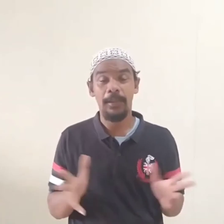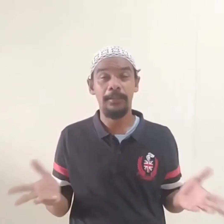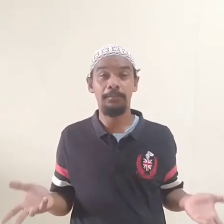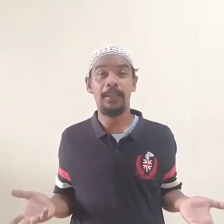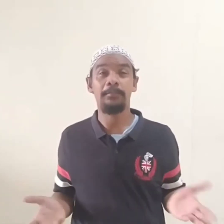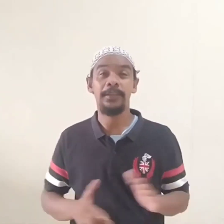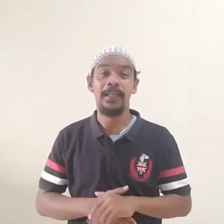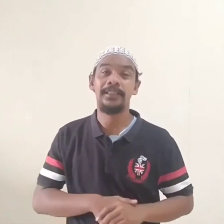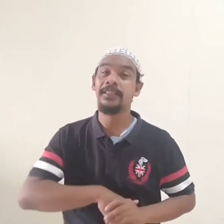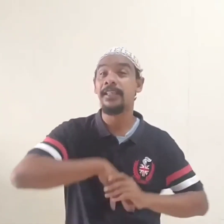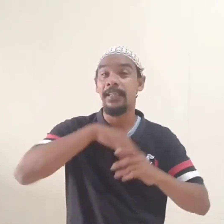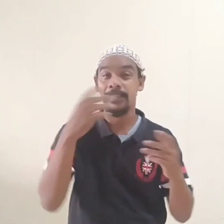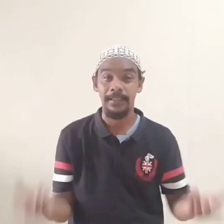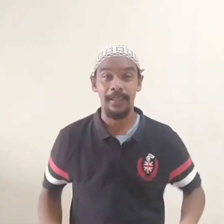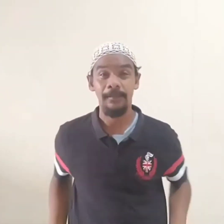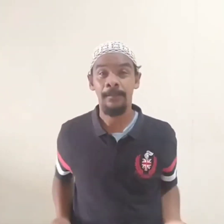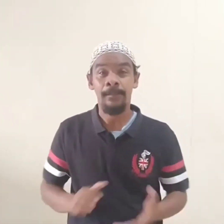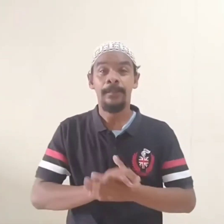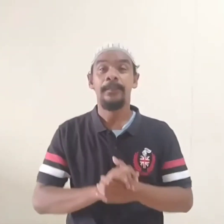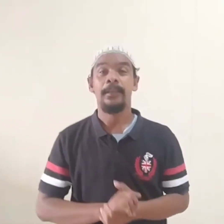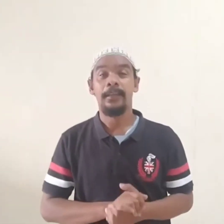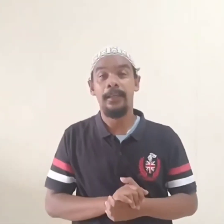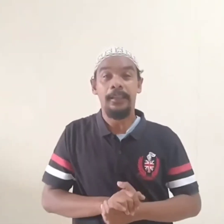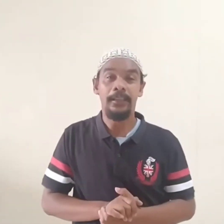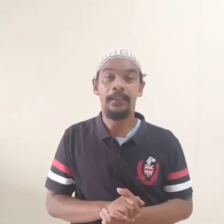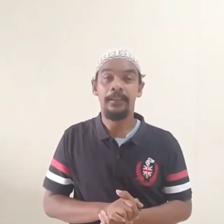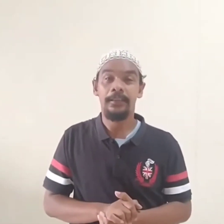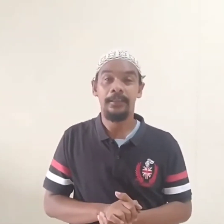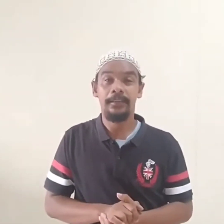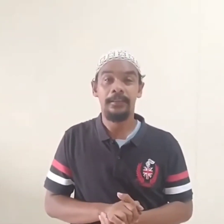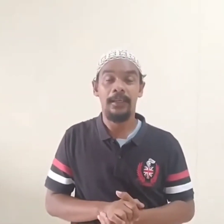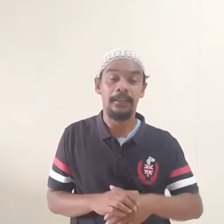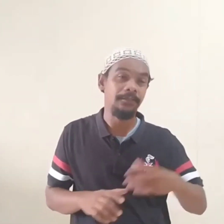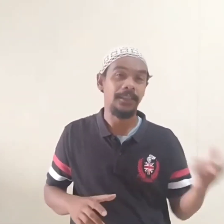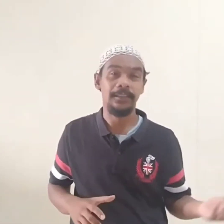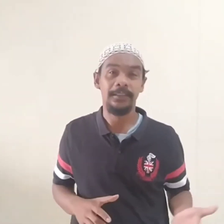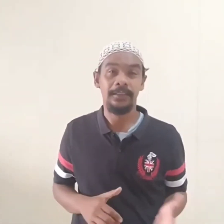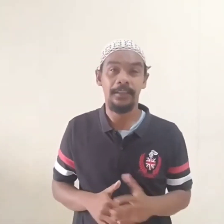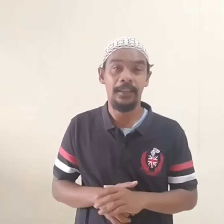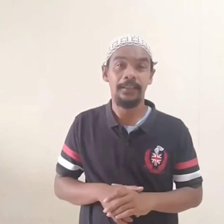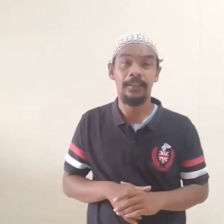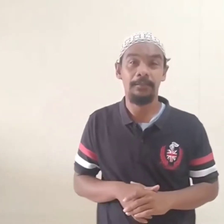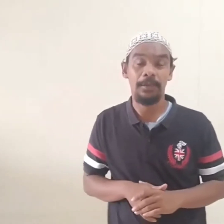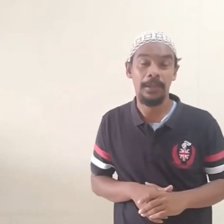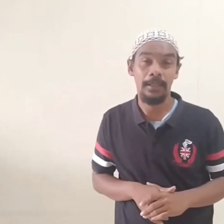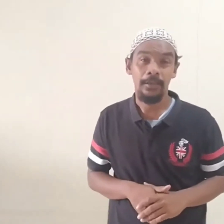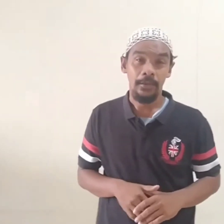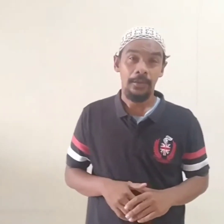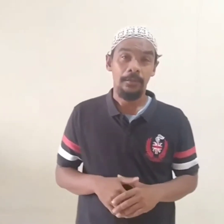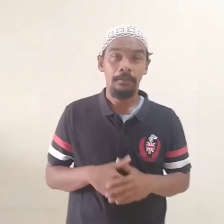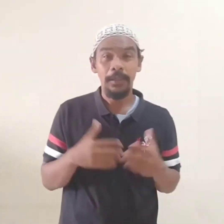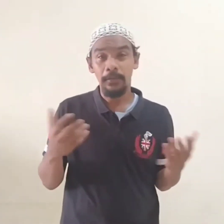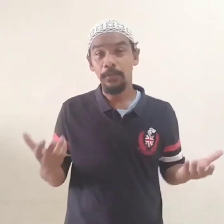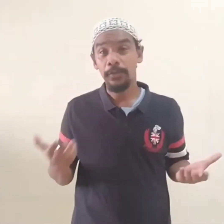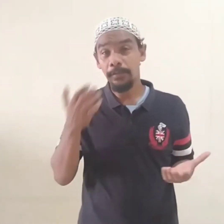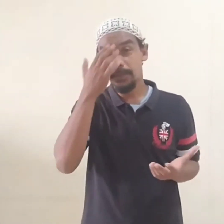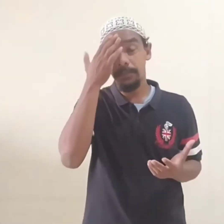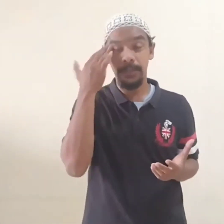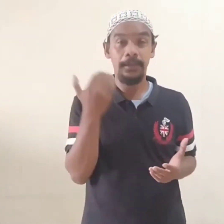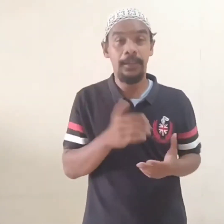hanya memberikan penjelasan sedikit saja terkait aktivitas kegiatan berenang. Baik, untuk teman-teman yang